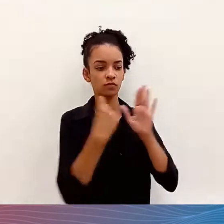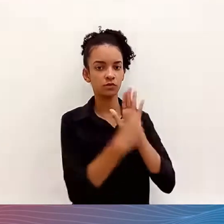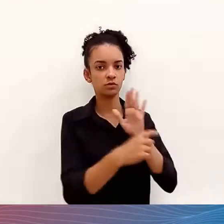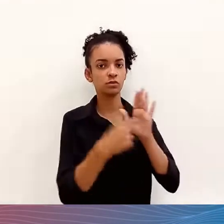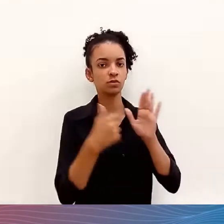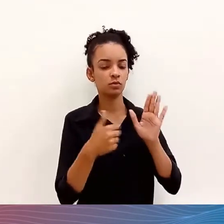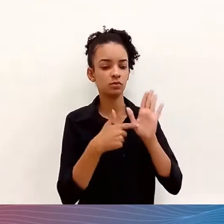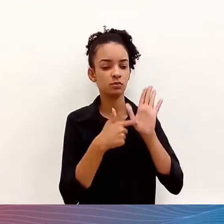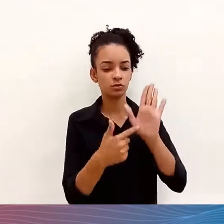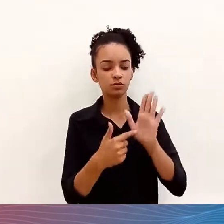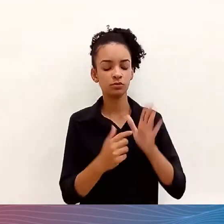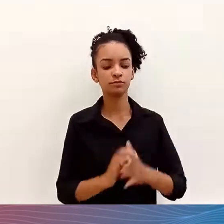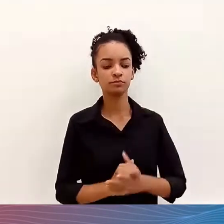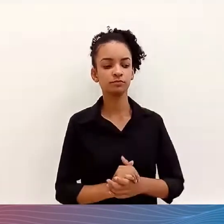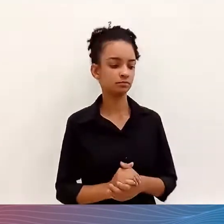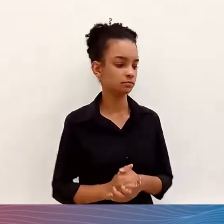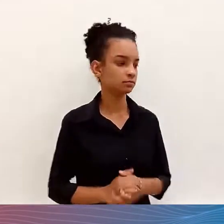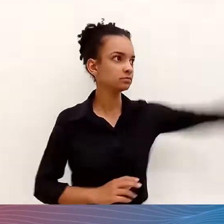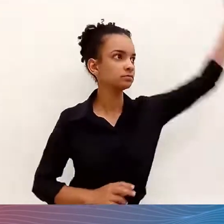Romanos 1:1.